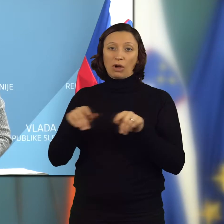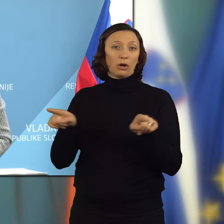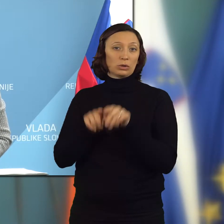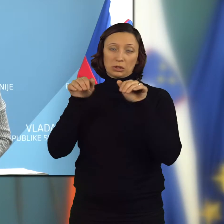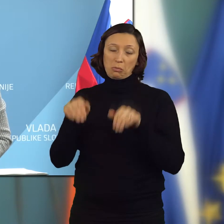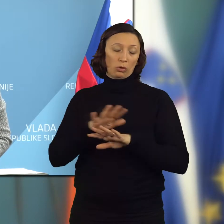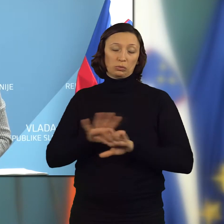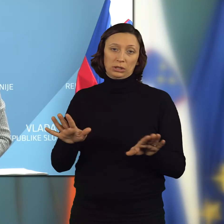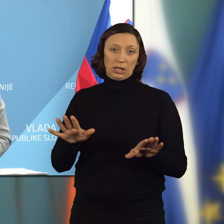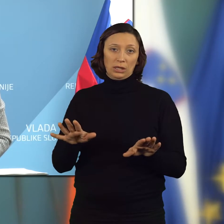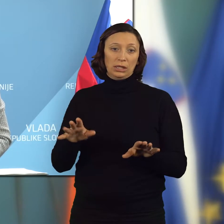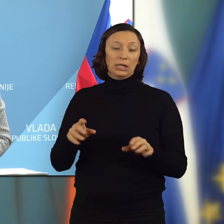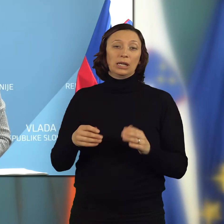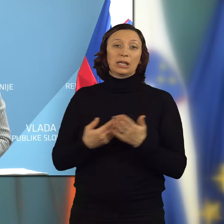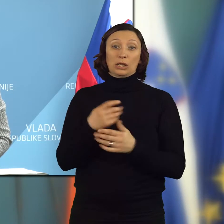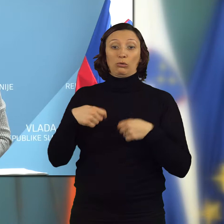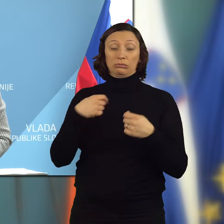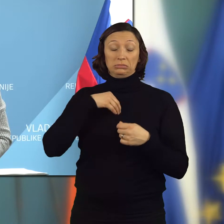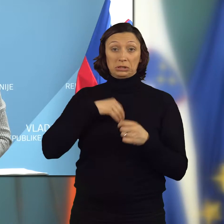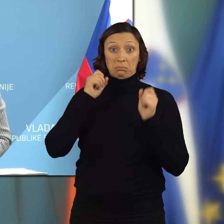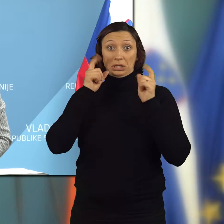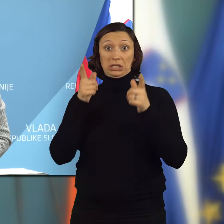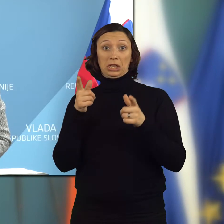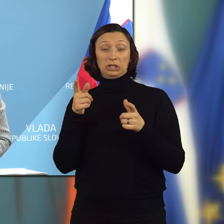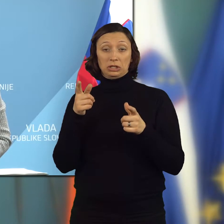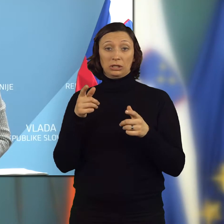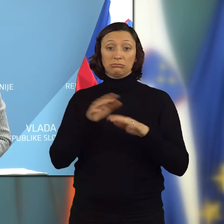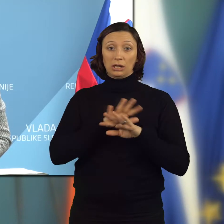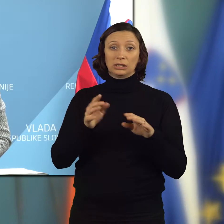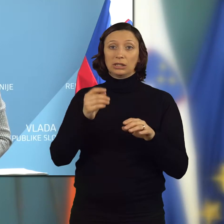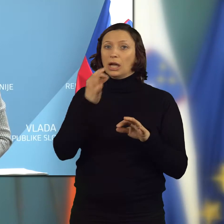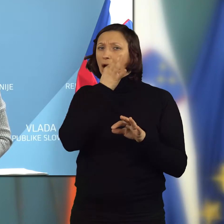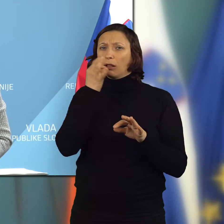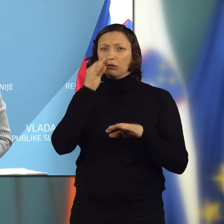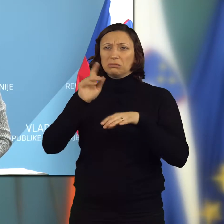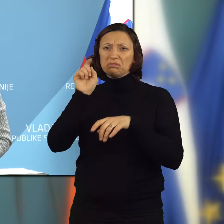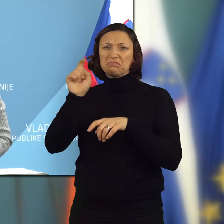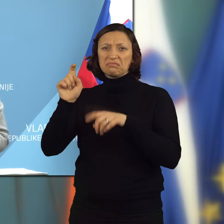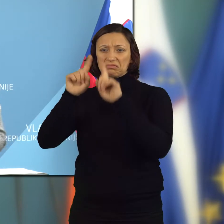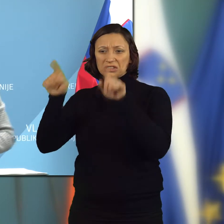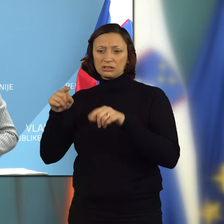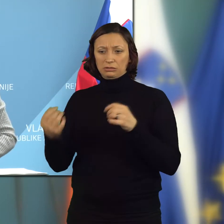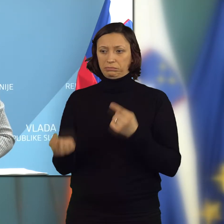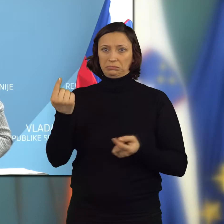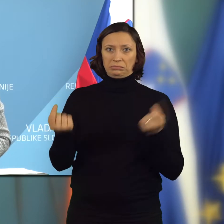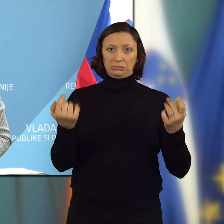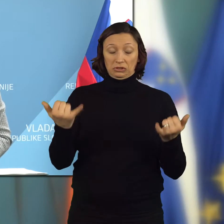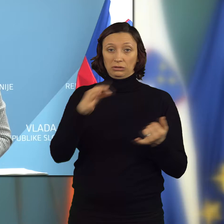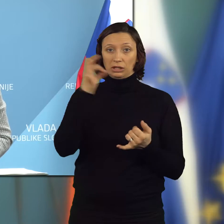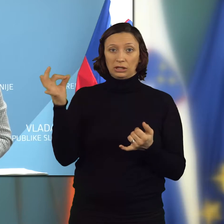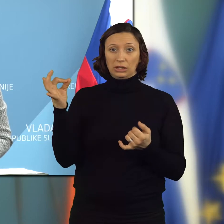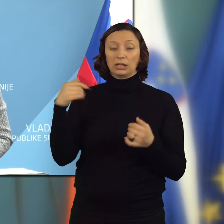vse tako, kot se mora. Zagotovo sem sama presenečena nad vsemi anonimkami, ki so se pojavili v teh